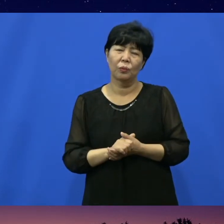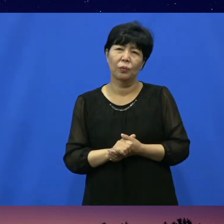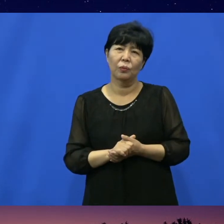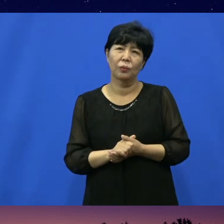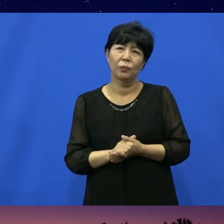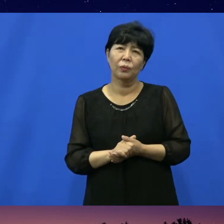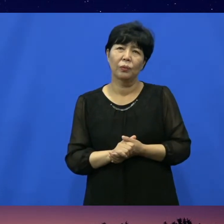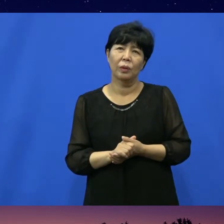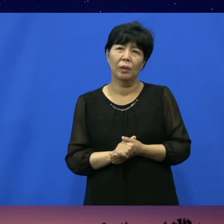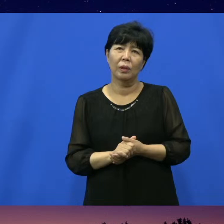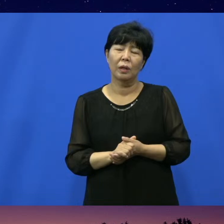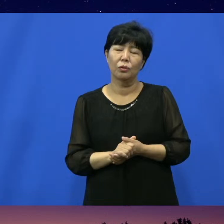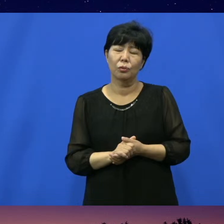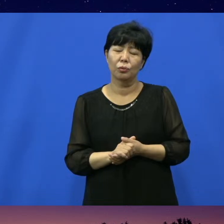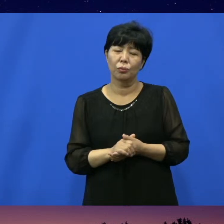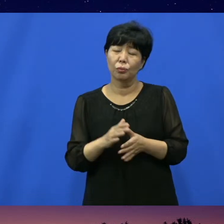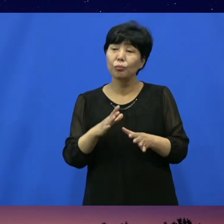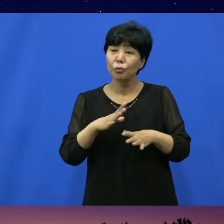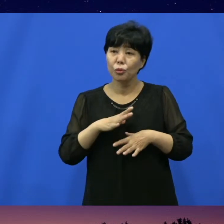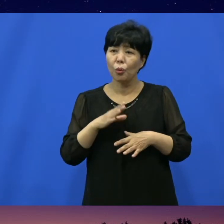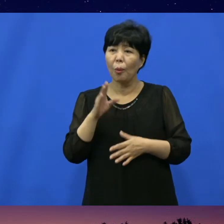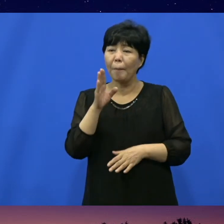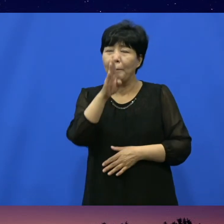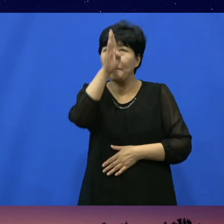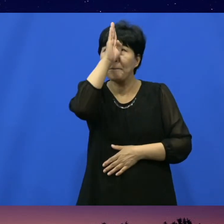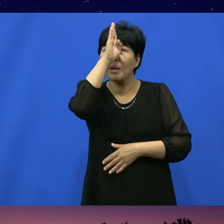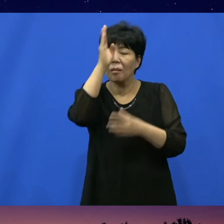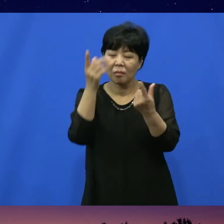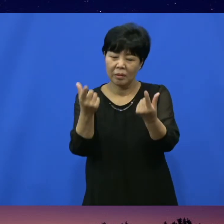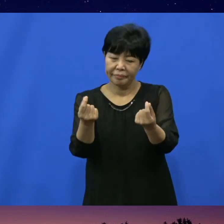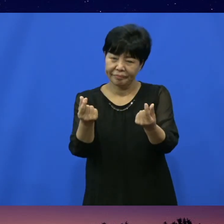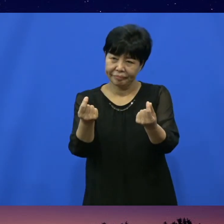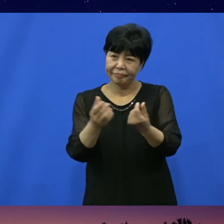최악이에요. 무서운 병입니다, 열등감.